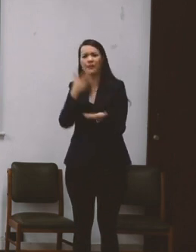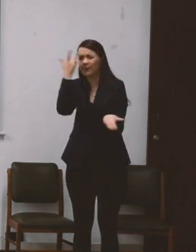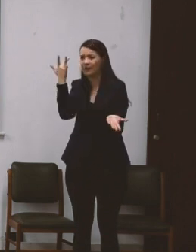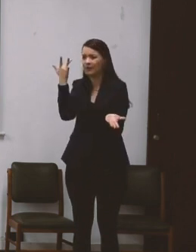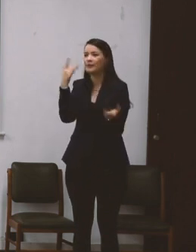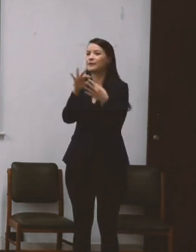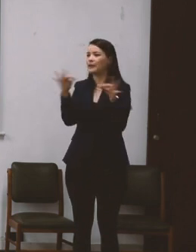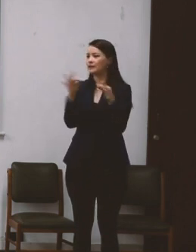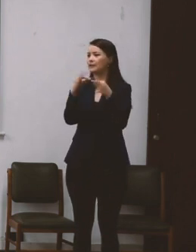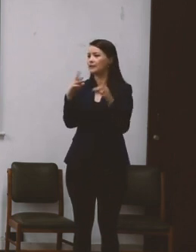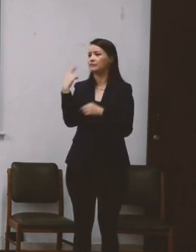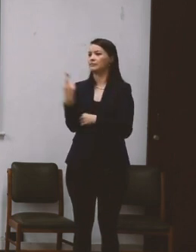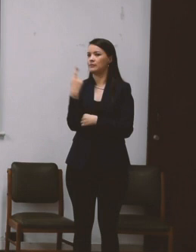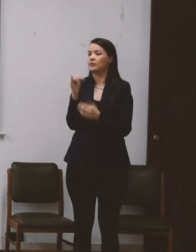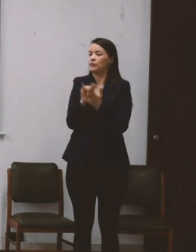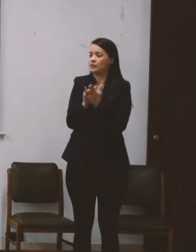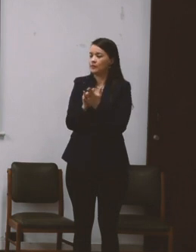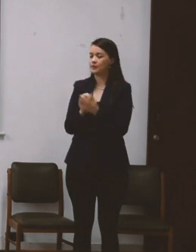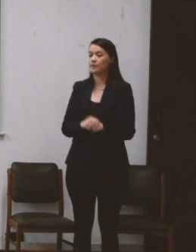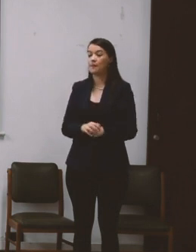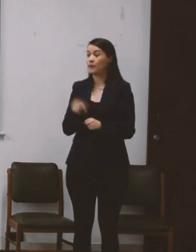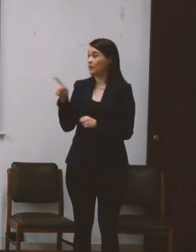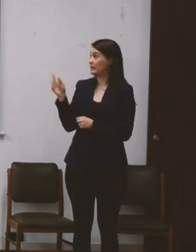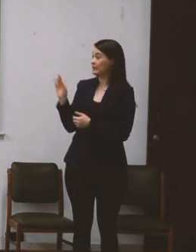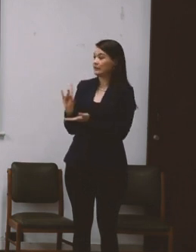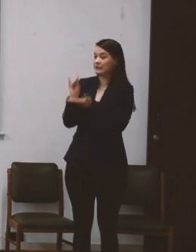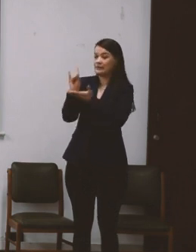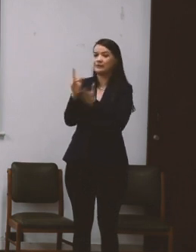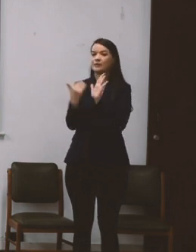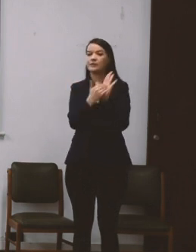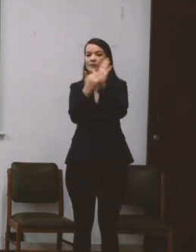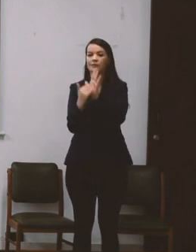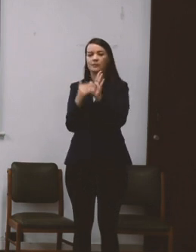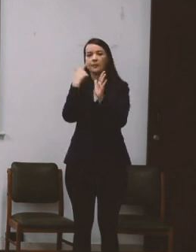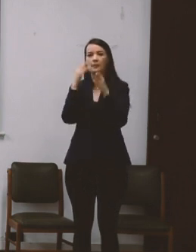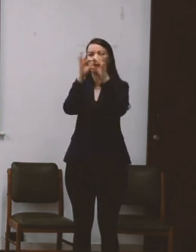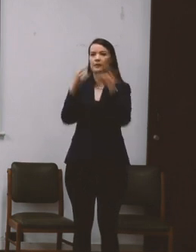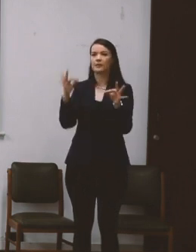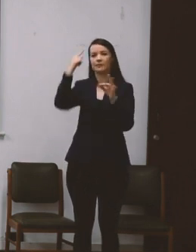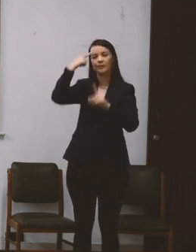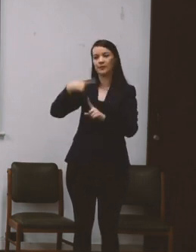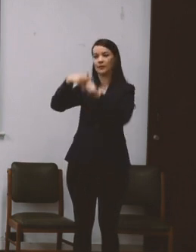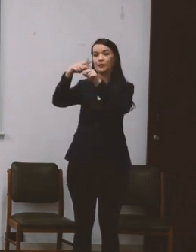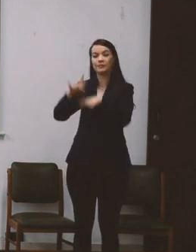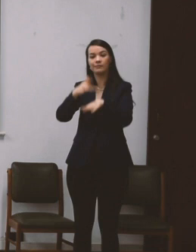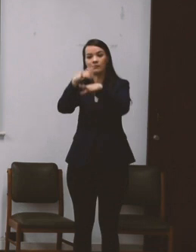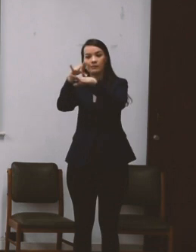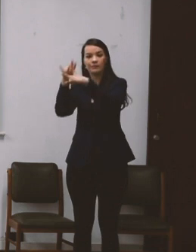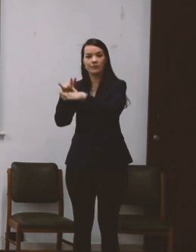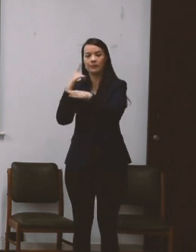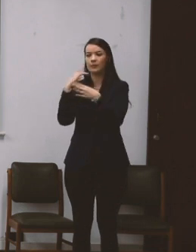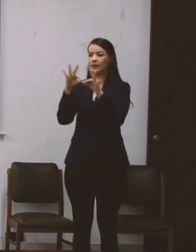inspiracionales son parte crucial del pensamiento positivo, puesto que van acorde con la promoción de un nuevo espíritu de empresa sostenido por una